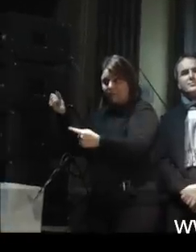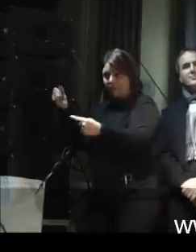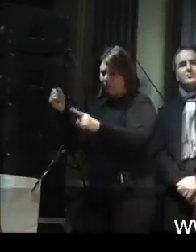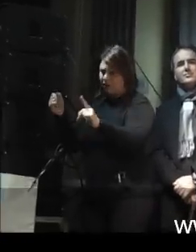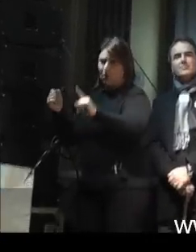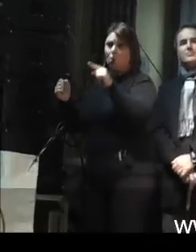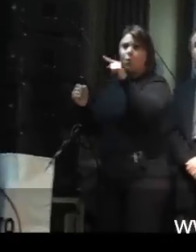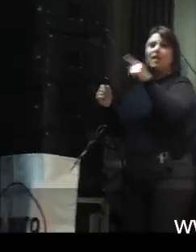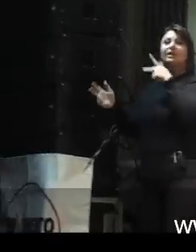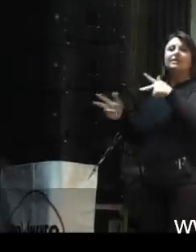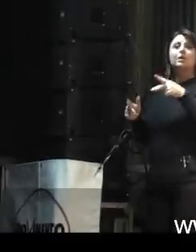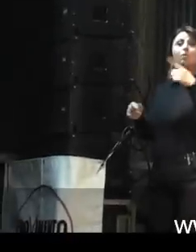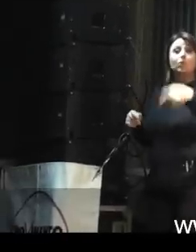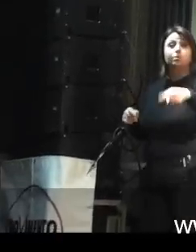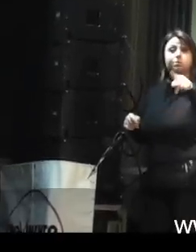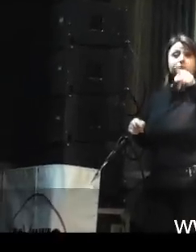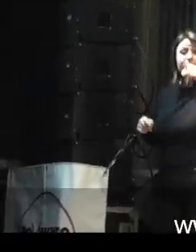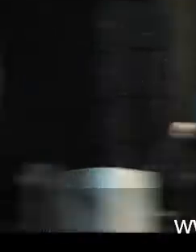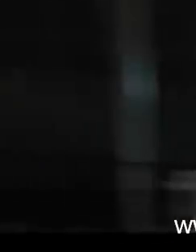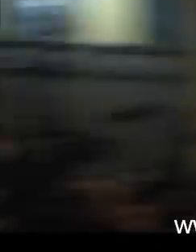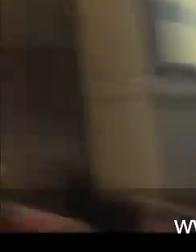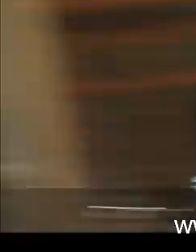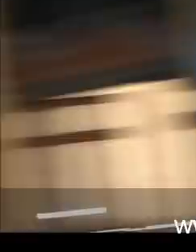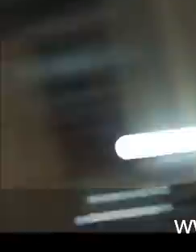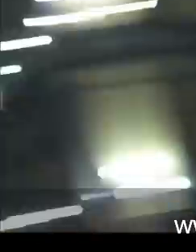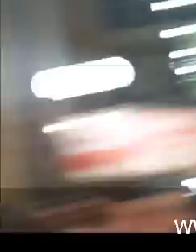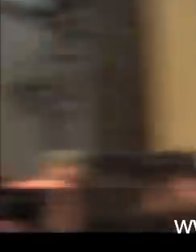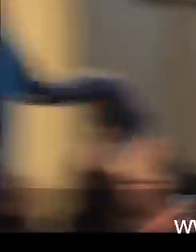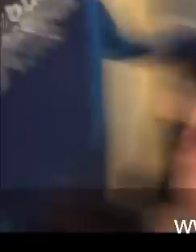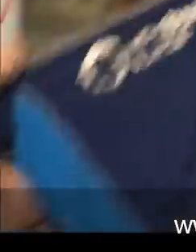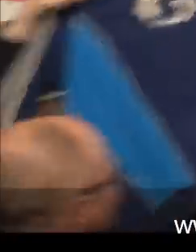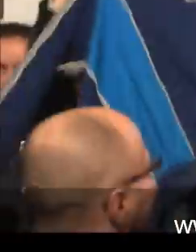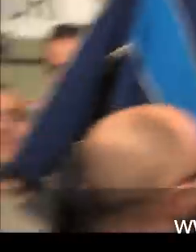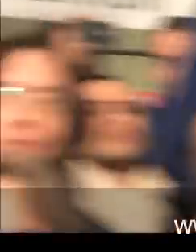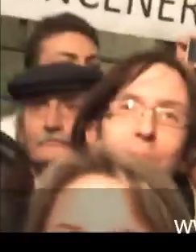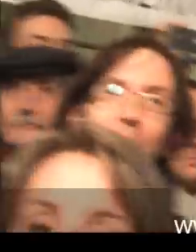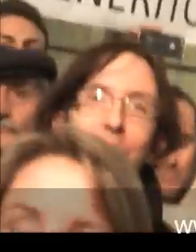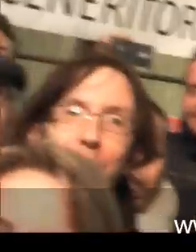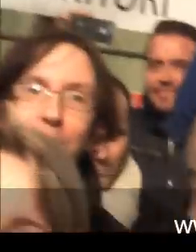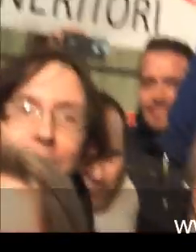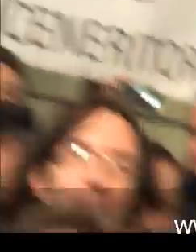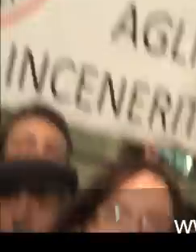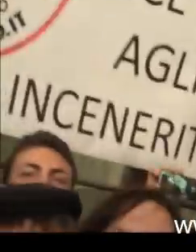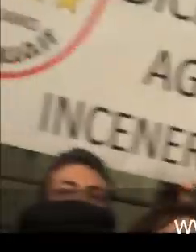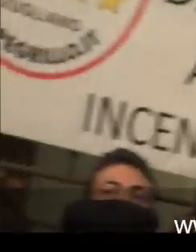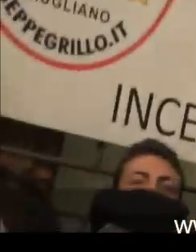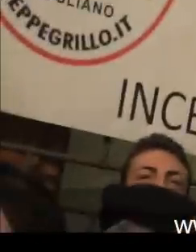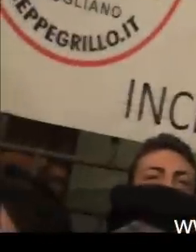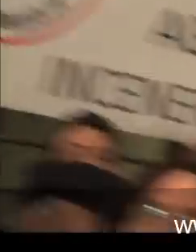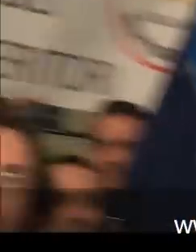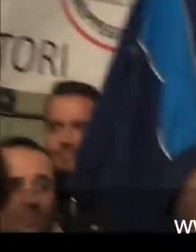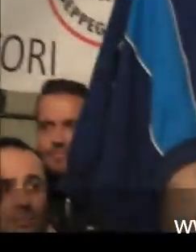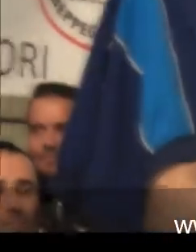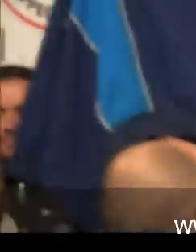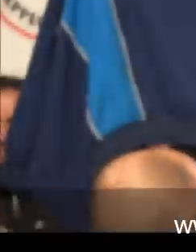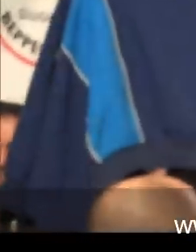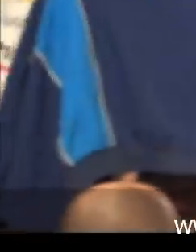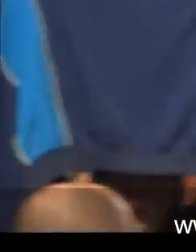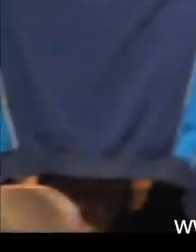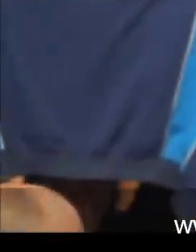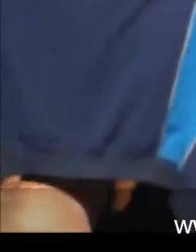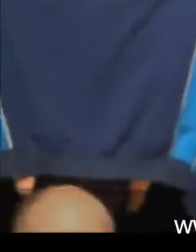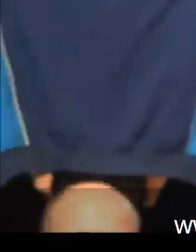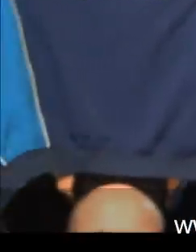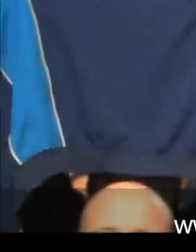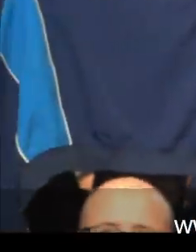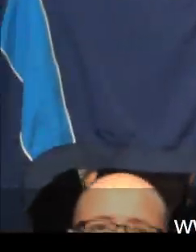futuro. Eccoli, siete voi? Eccoli lì, ecco, sai cosa fanno? Chiudono un'azienda con degli